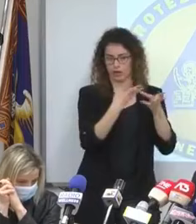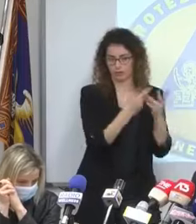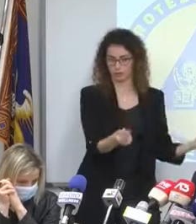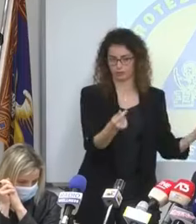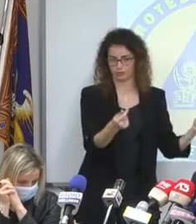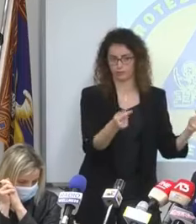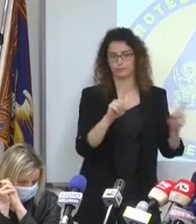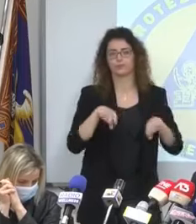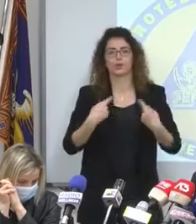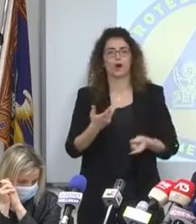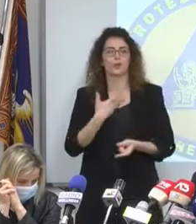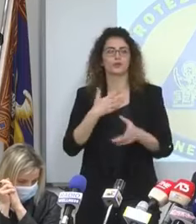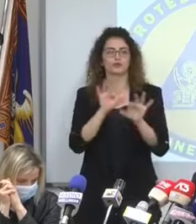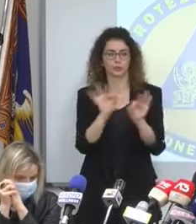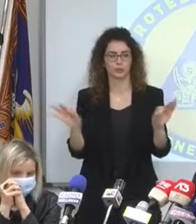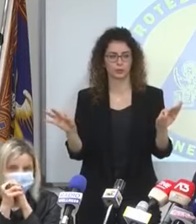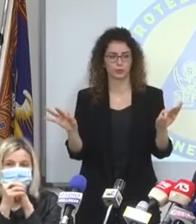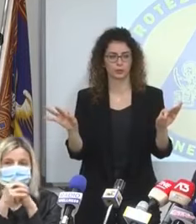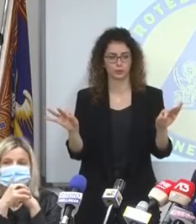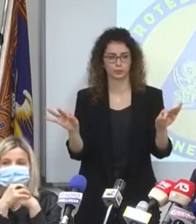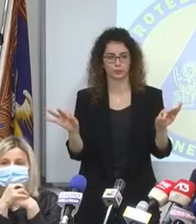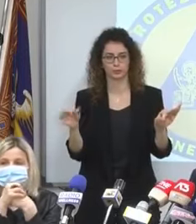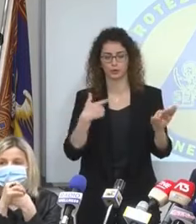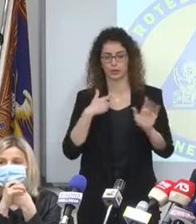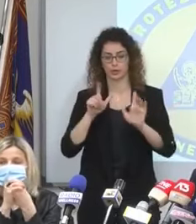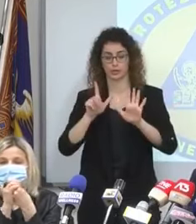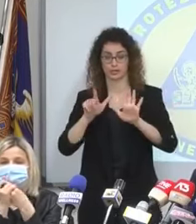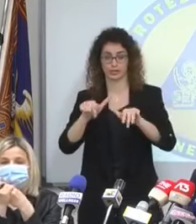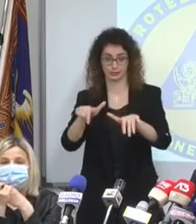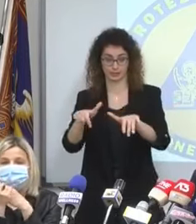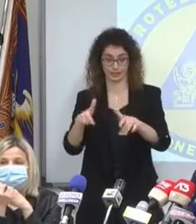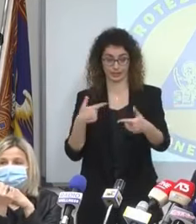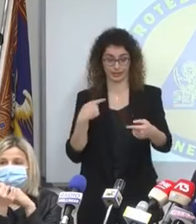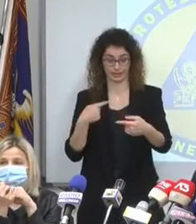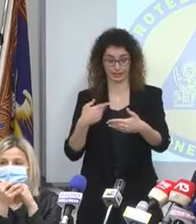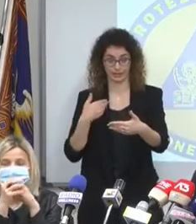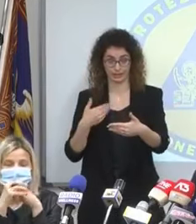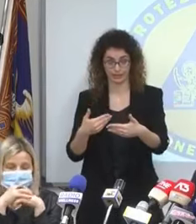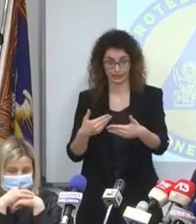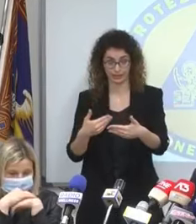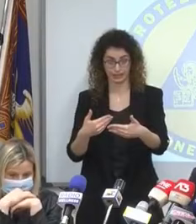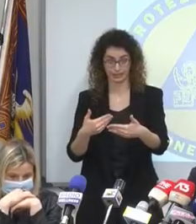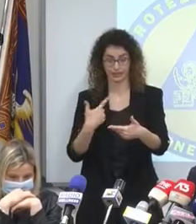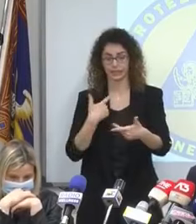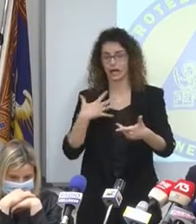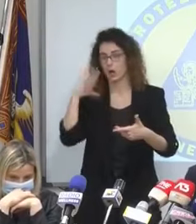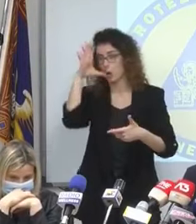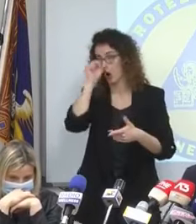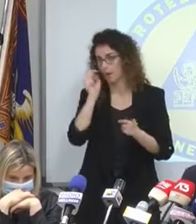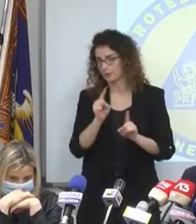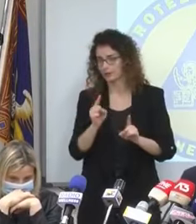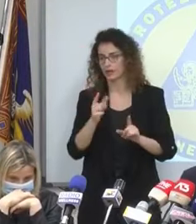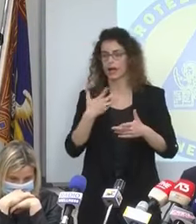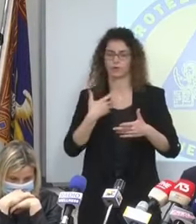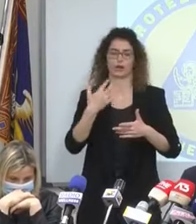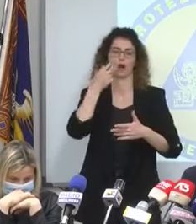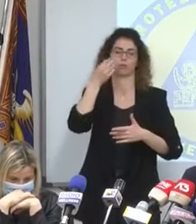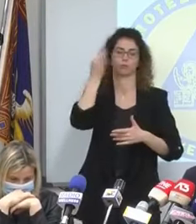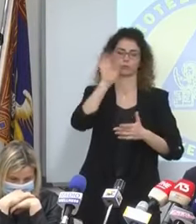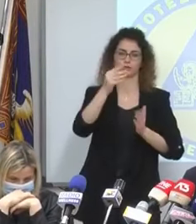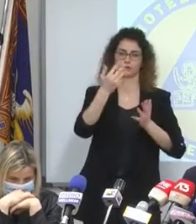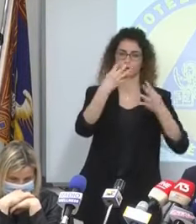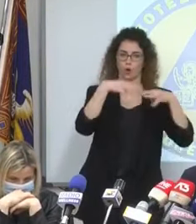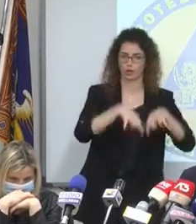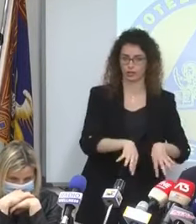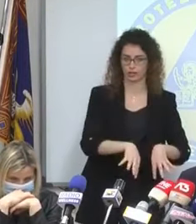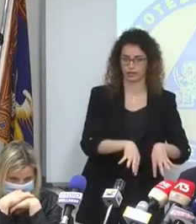Dopodiché, se c'è ancora qualcuno in queste settimane che non ha capito, allora, dal punto di vista organizzativo, che